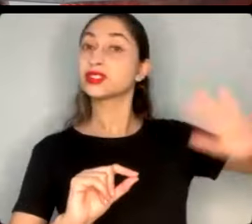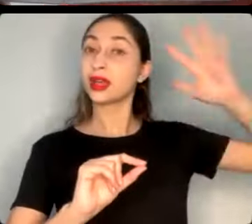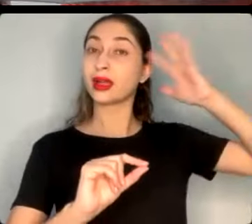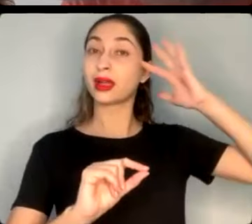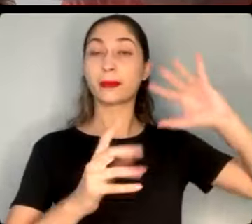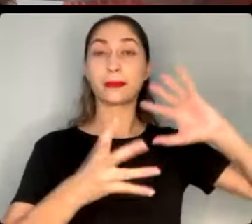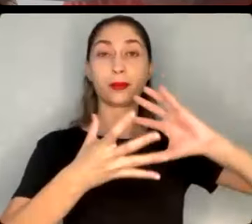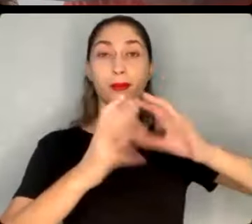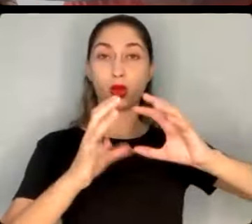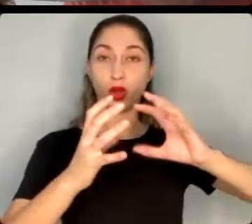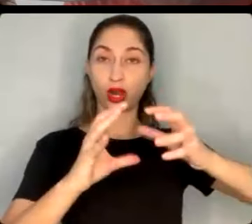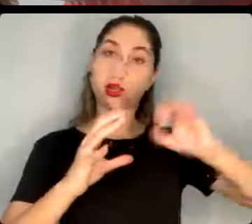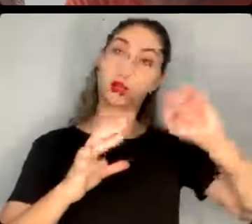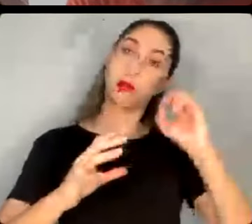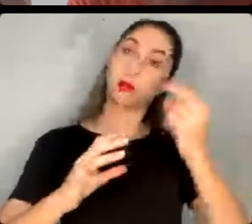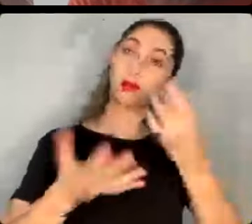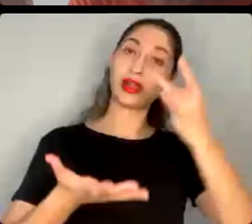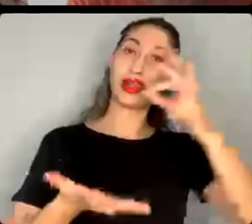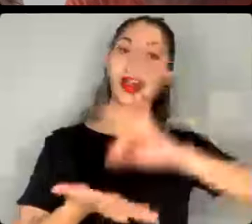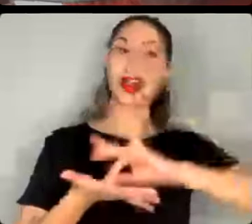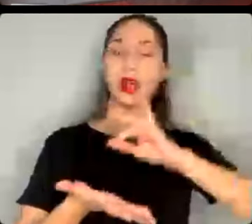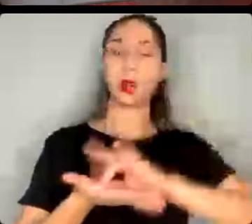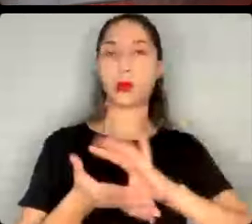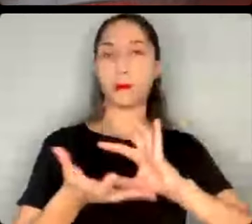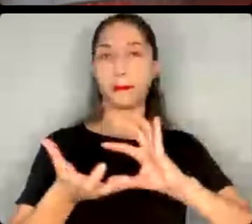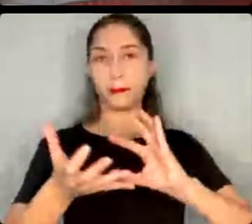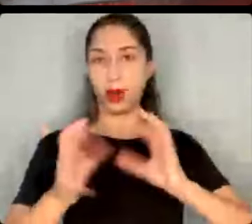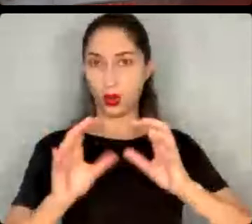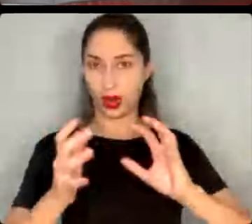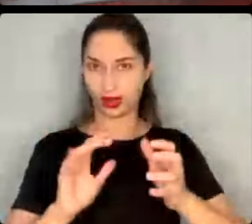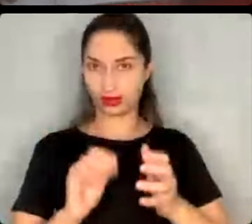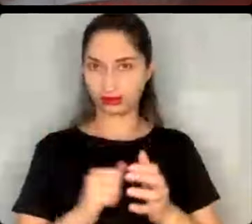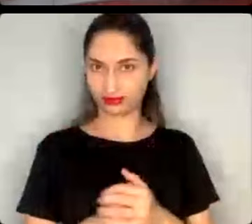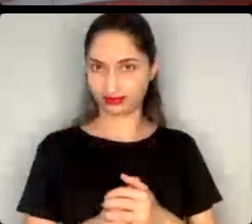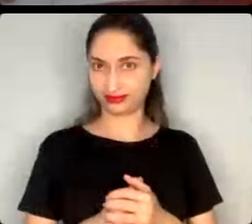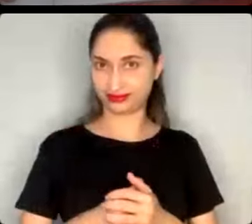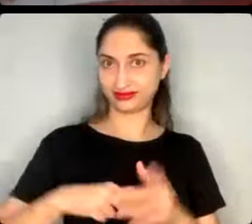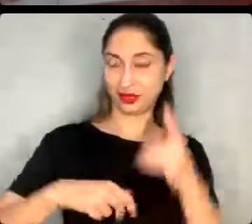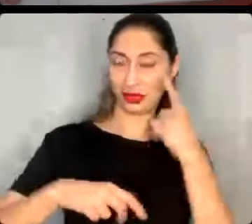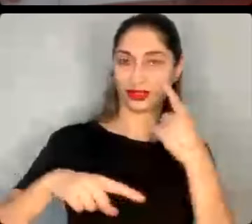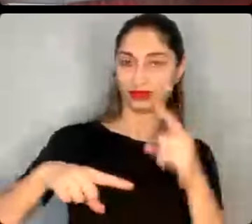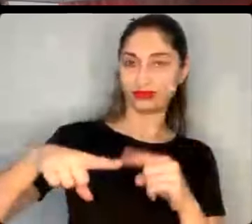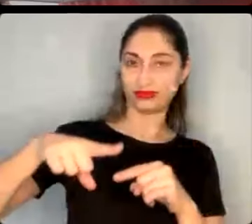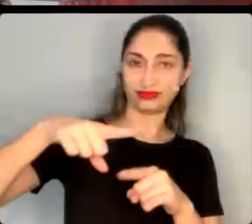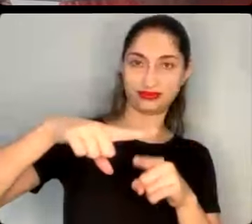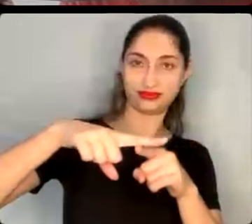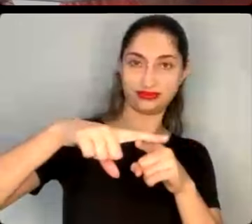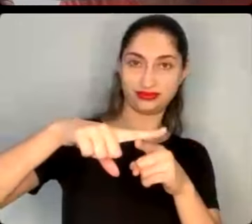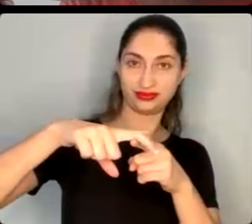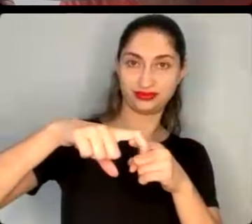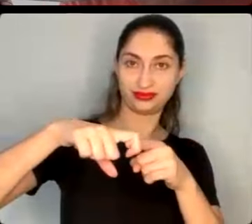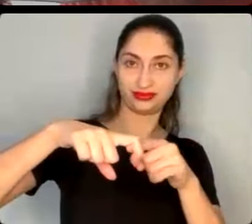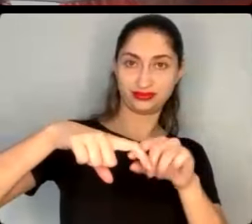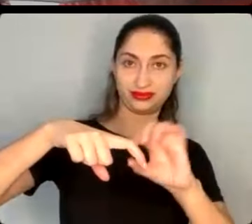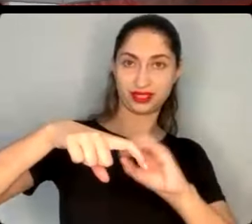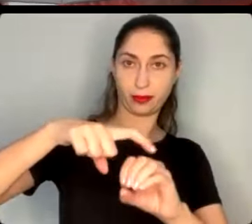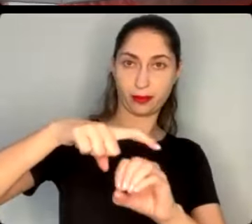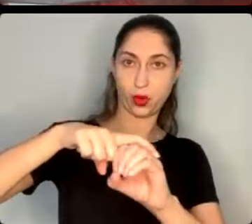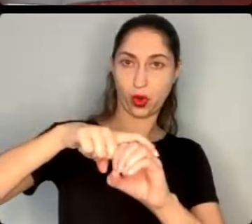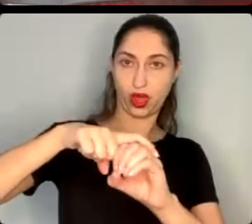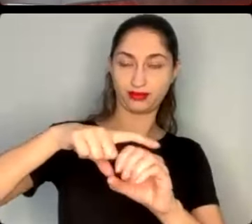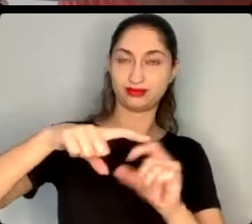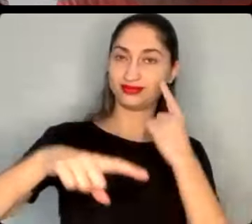os joelhos, entre os tornozelos, que a gente vai conseguir trabalhar esses músculos internos, né? Da coxa até a região